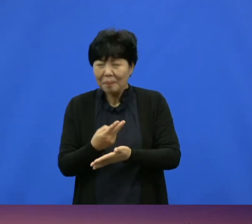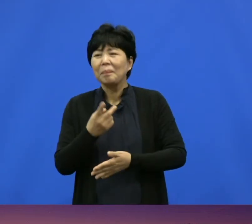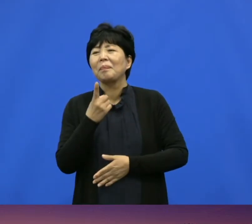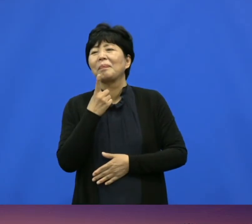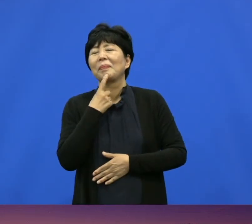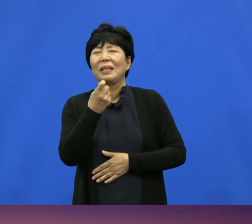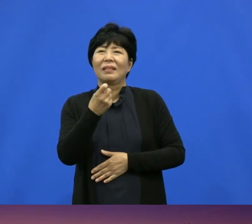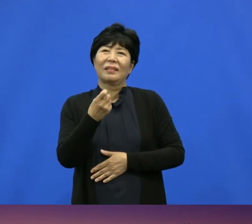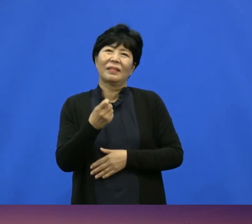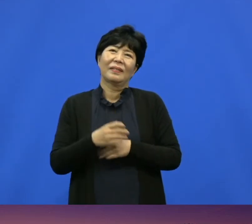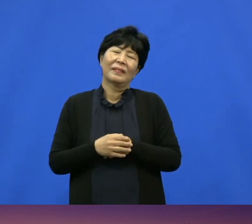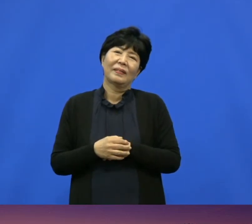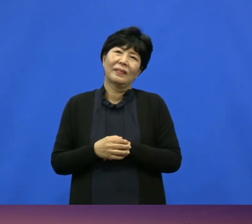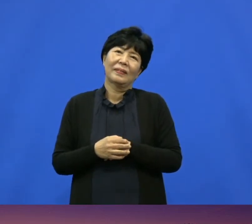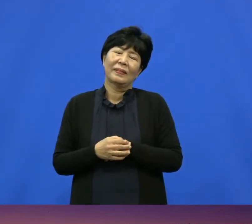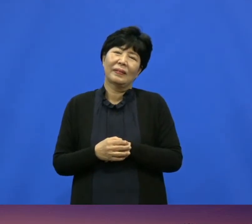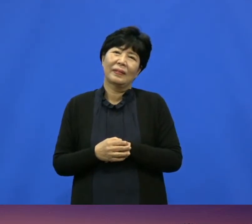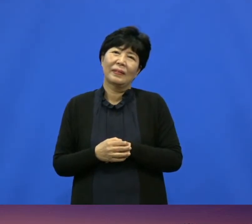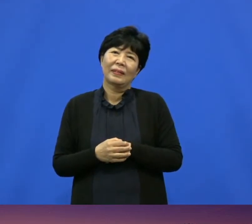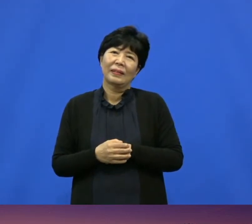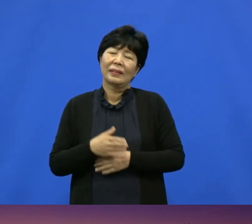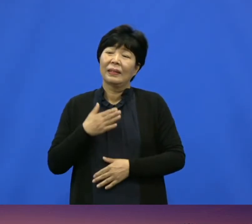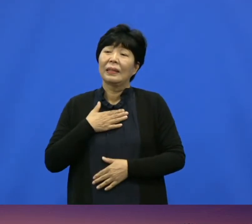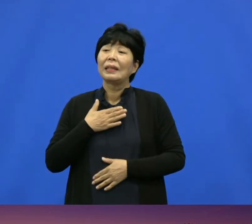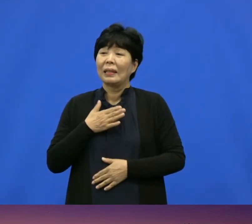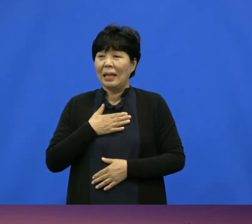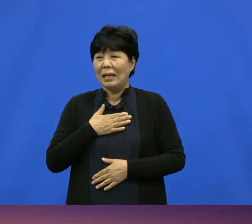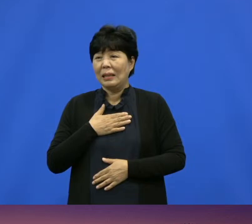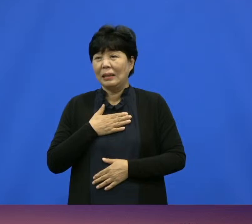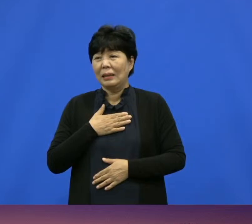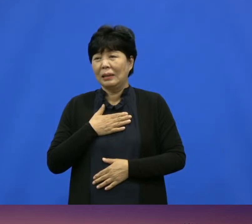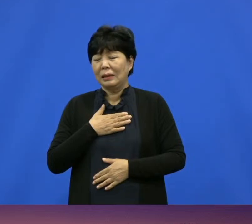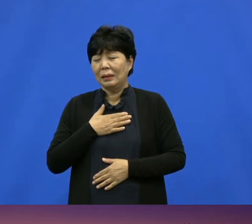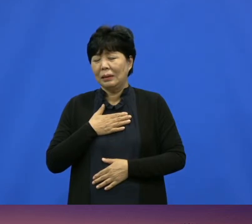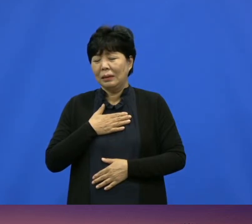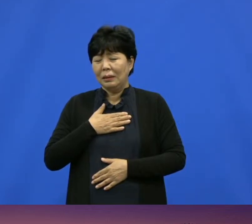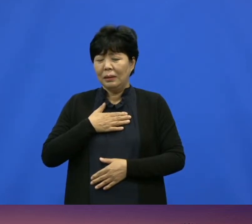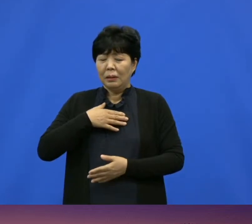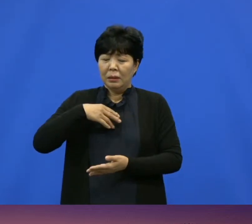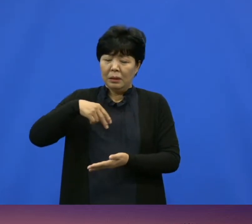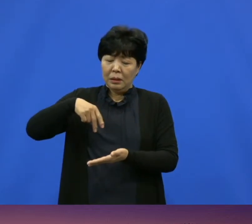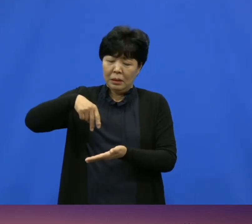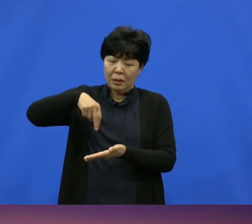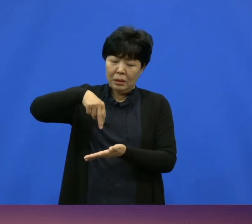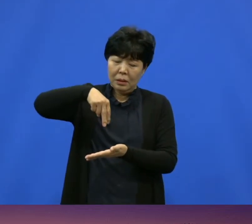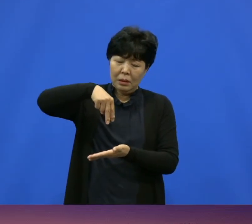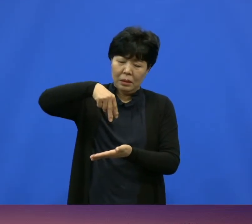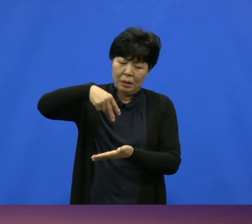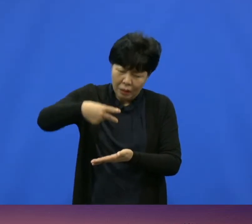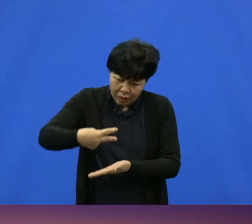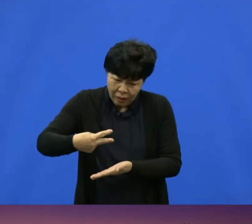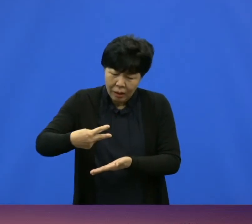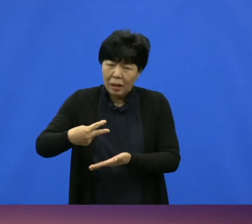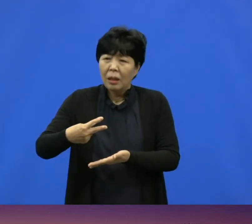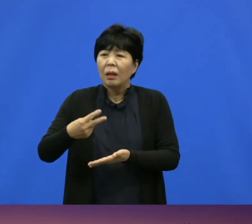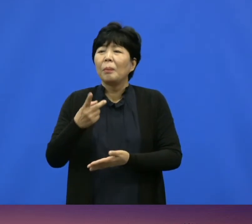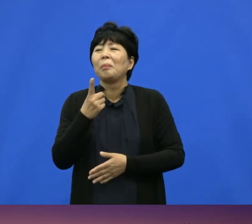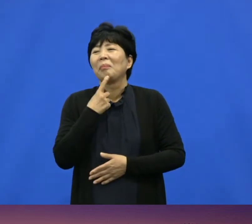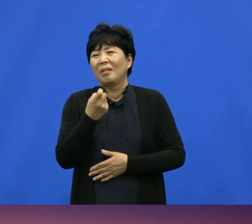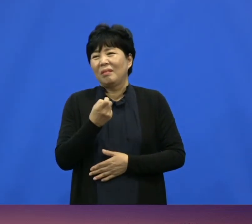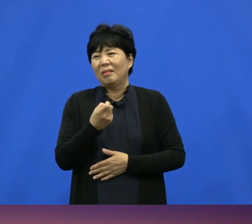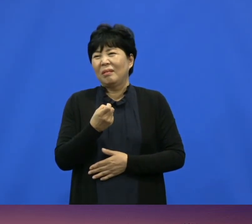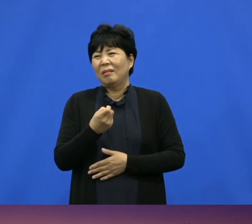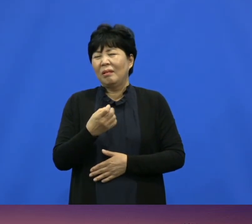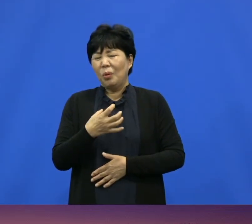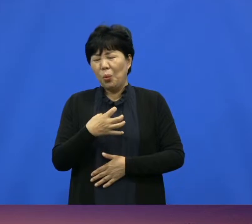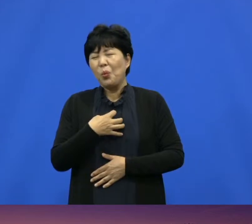그랬어요. 여기 보면 나는 거의 넘어질 뻔하였다. 아찔한 순간에 부딪혔다.